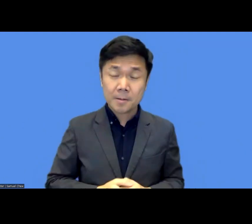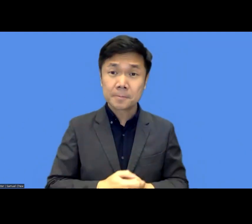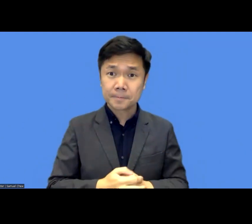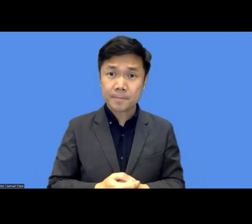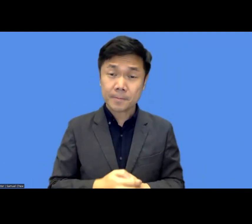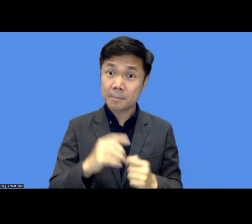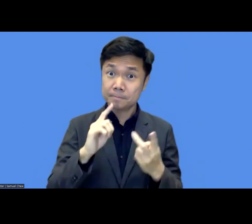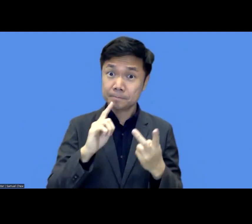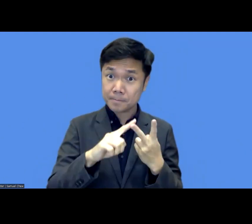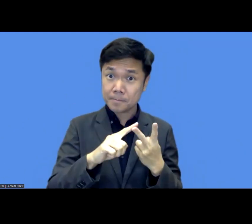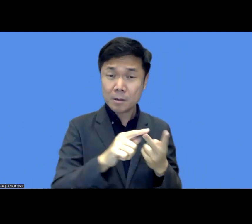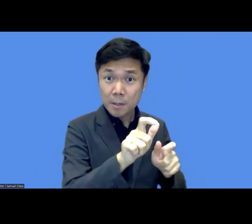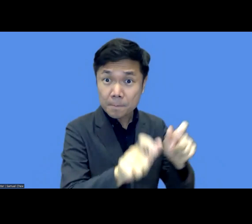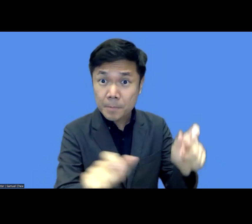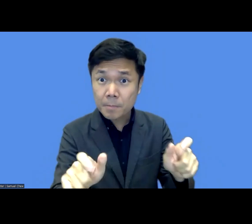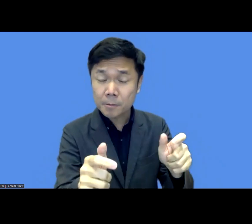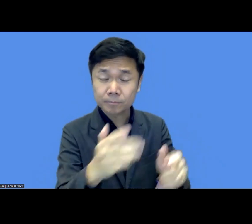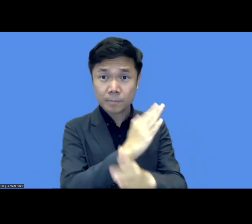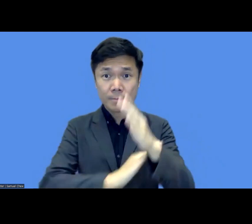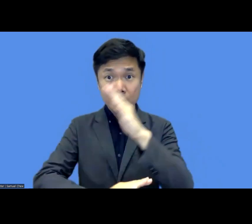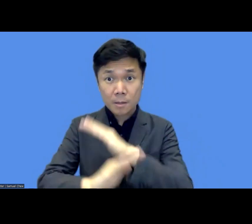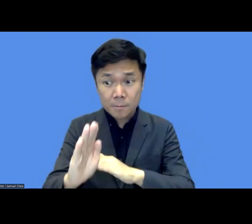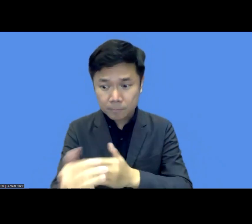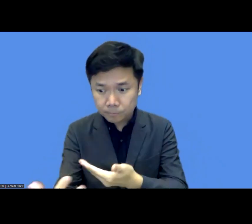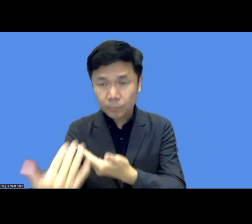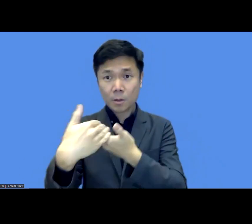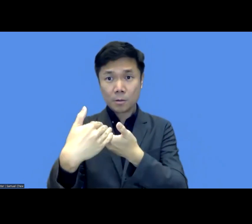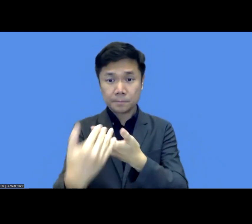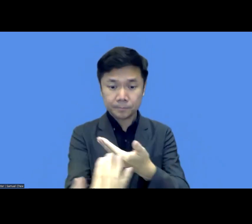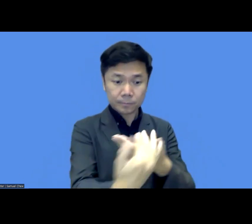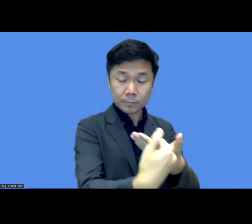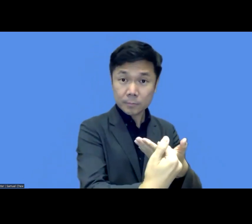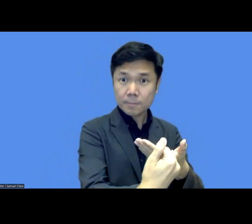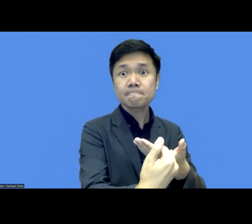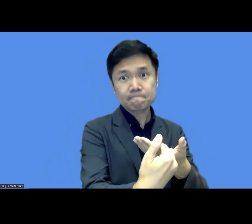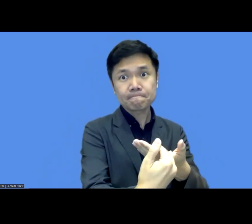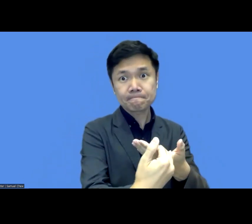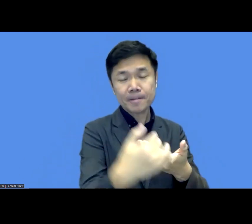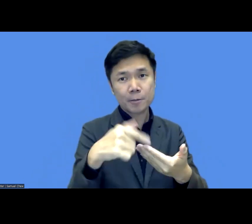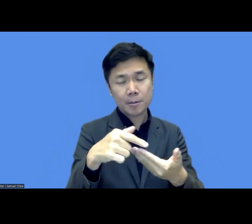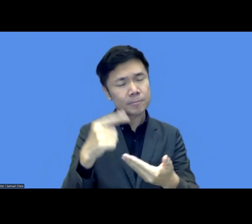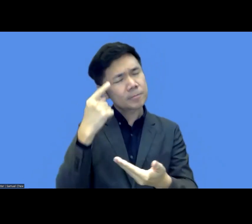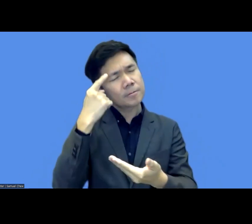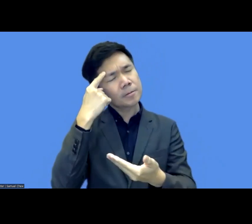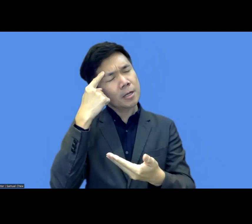y reconociendo las partes claves de participación.